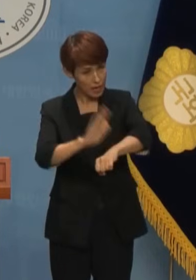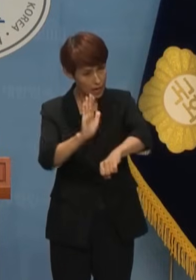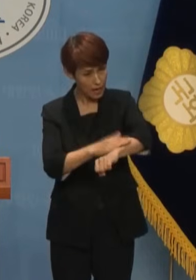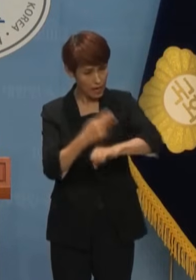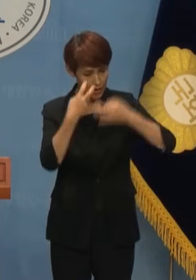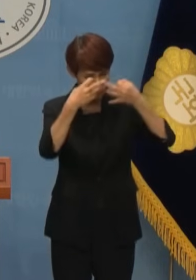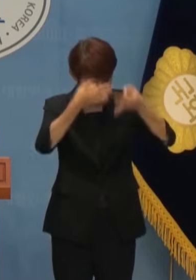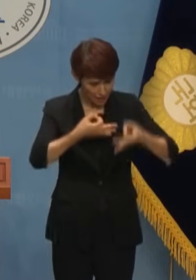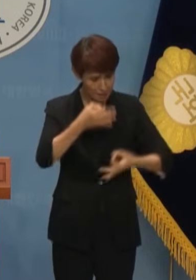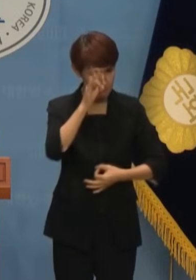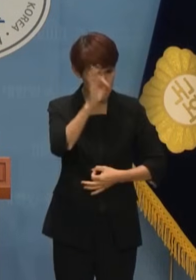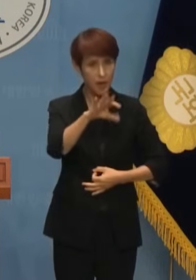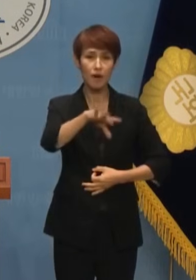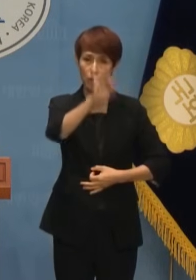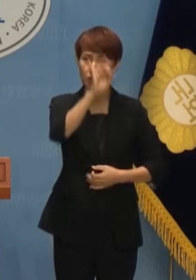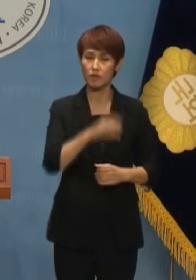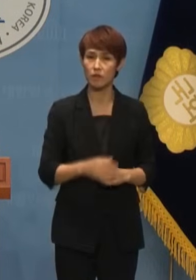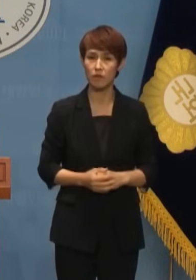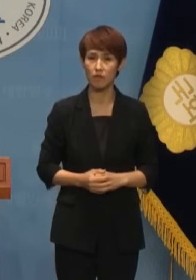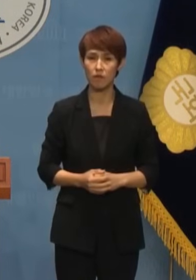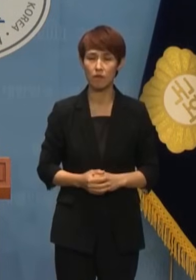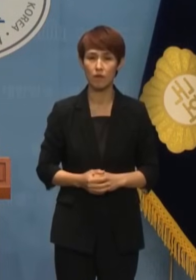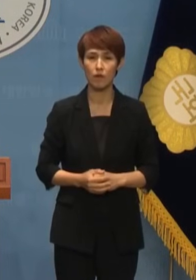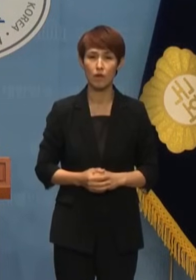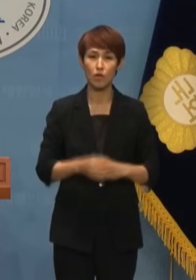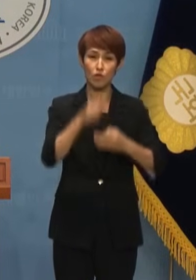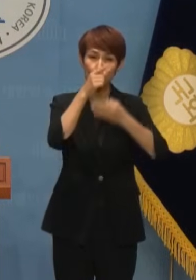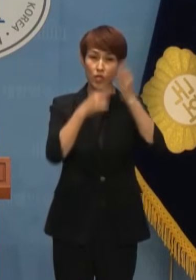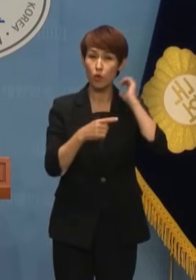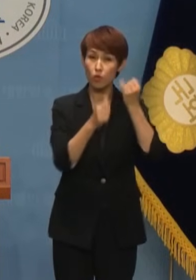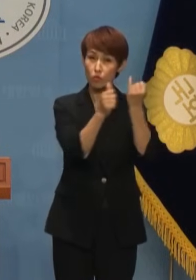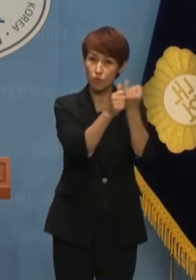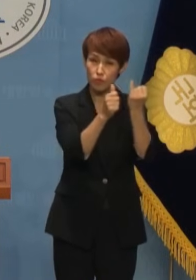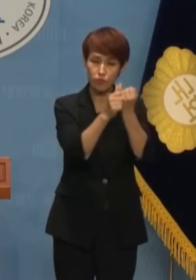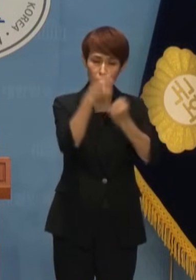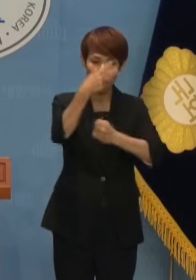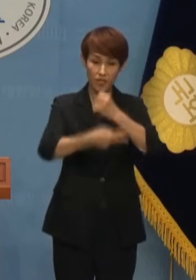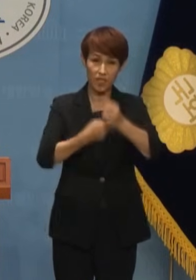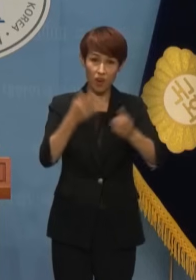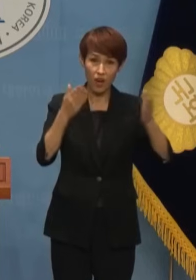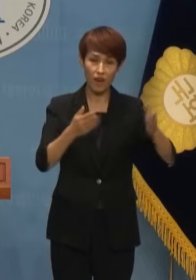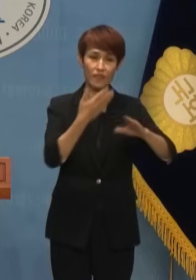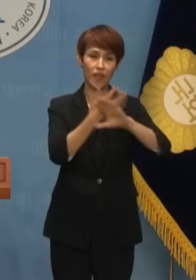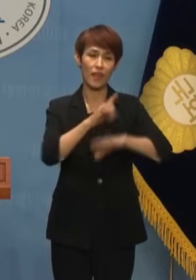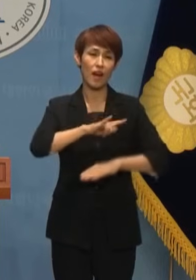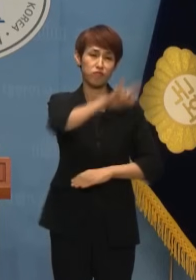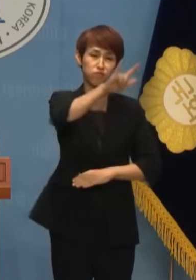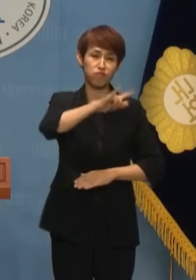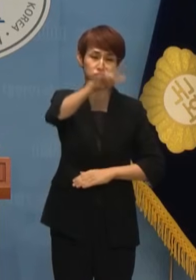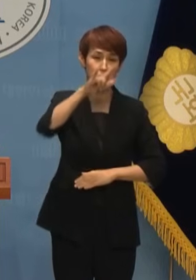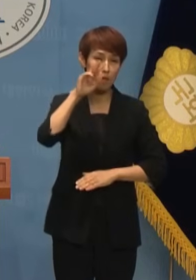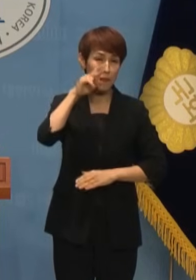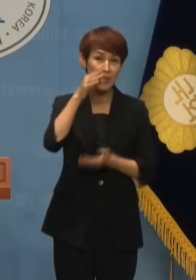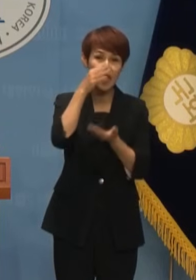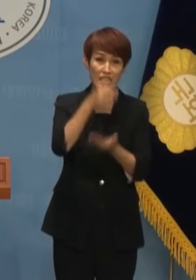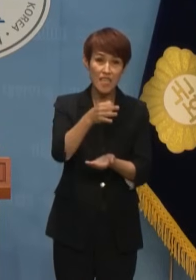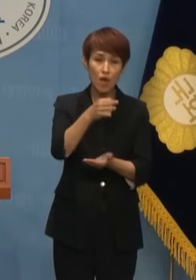게 정상입니다. 윤 대통령 부부가 지난 2년 동안 해외 순방 관련해 쓴 예비비만